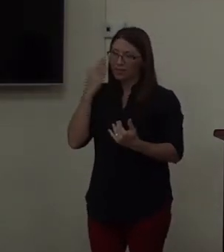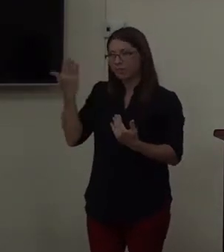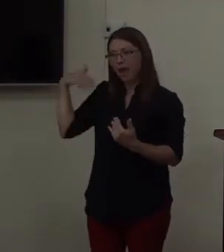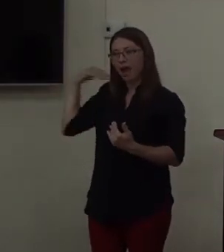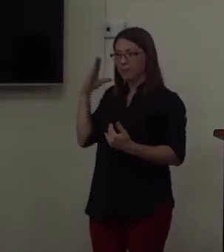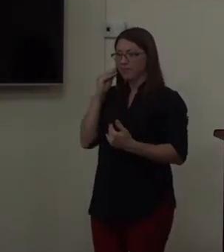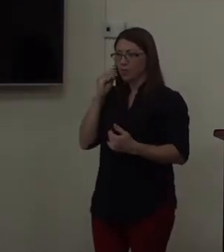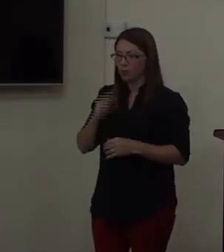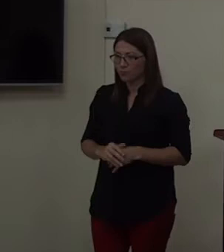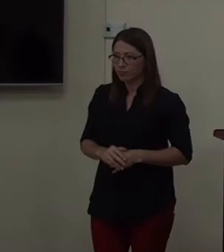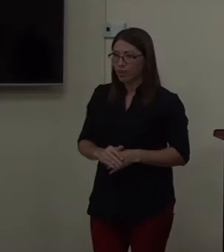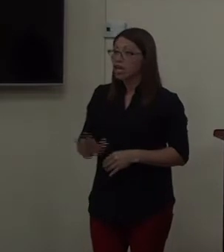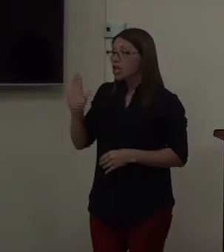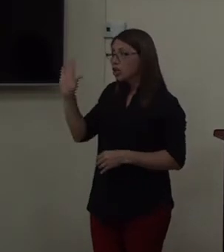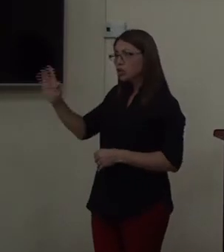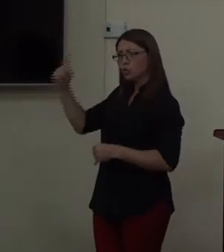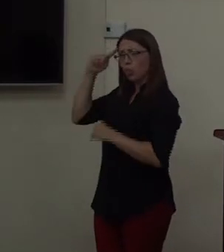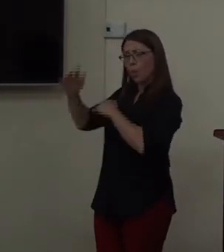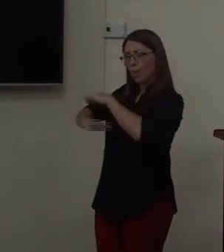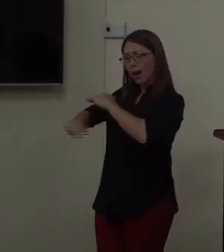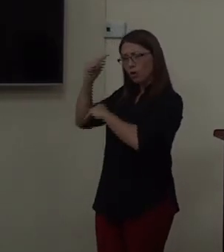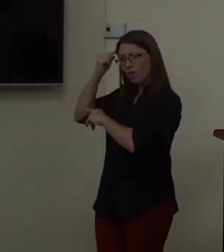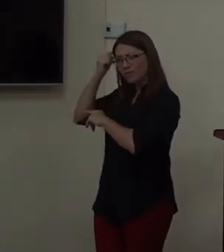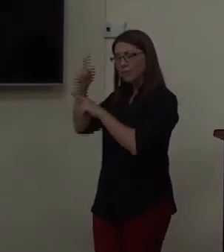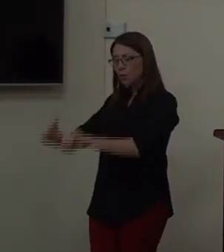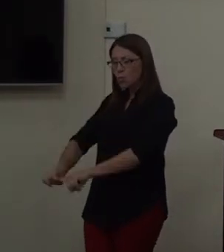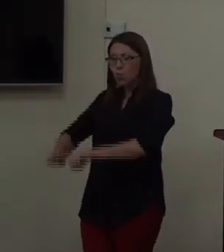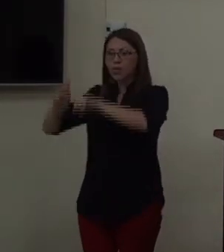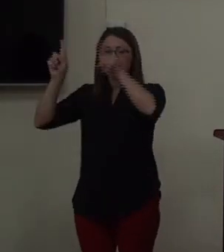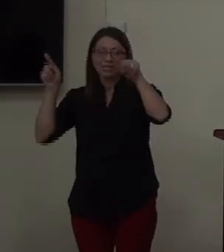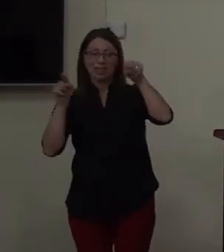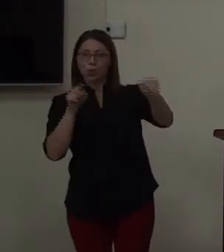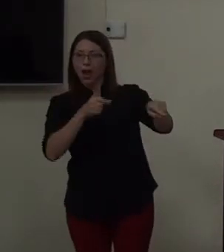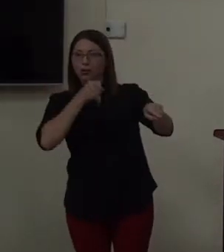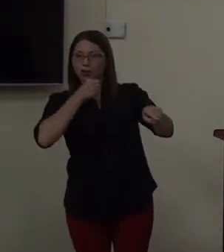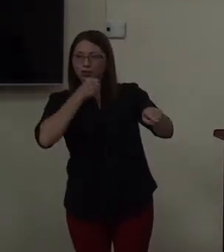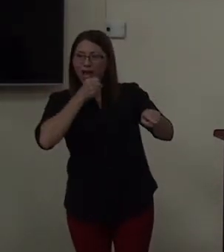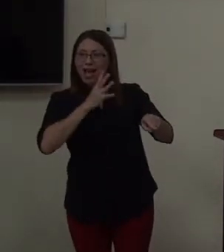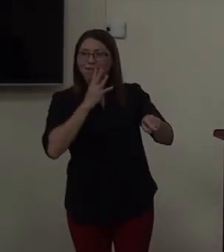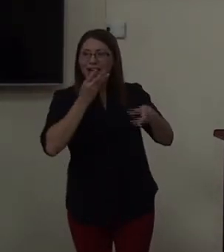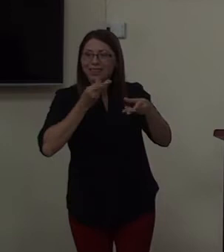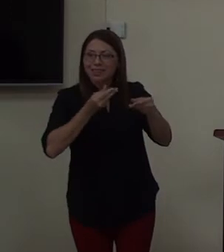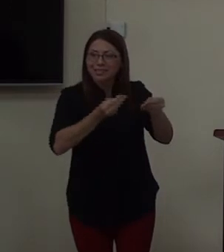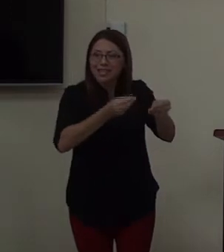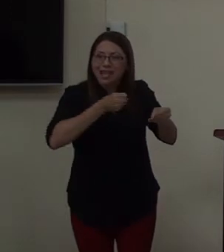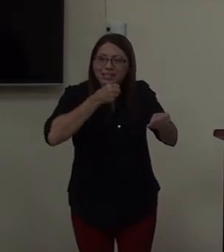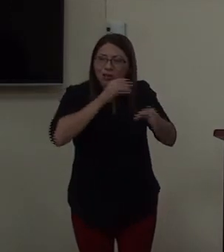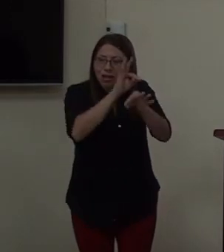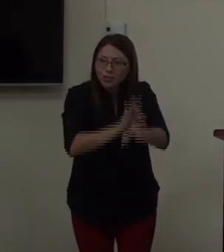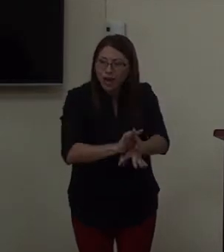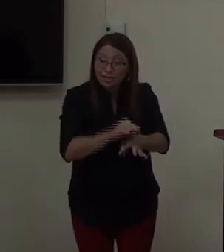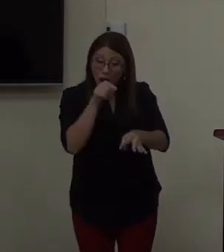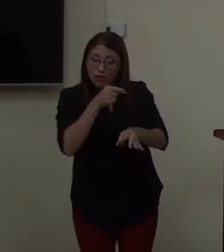su marco de pensamiento es muy distinto a la de los hablantes ancianos tradicionales, aunque esos ancianos